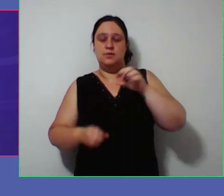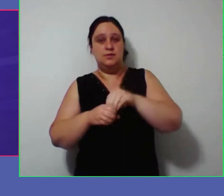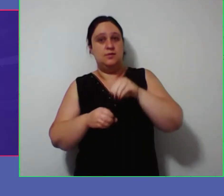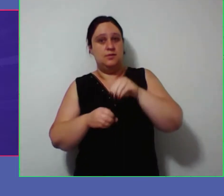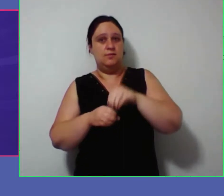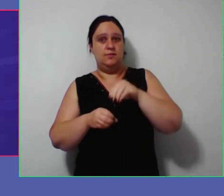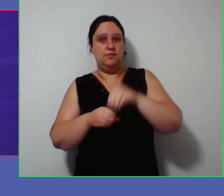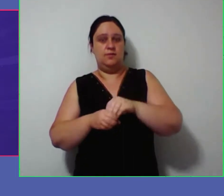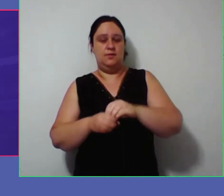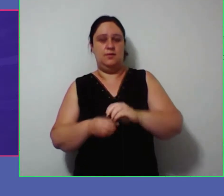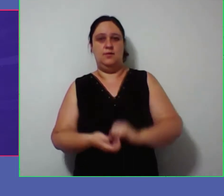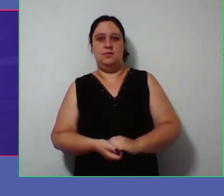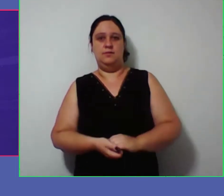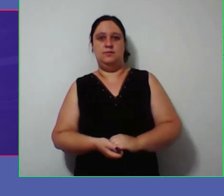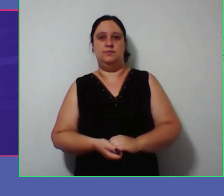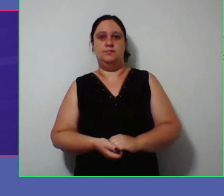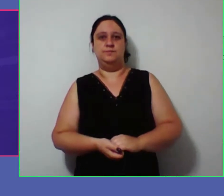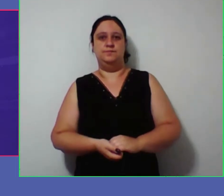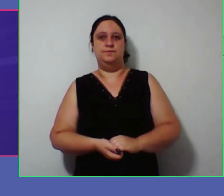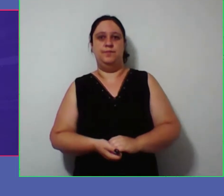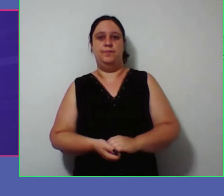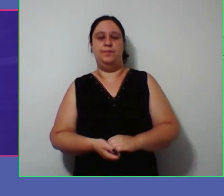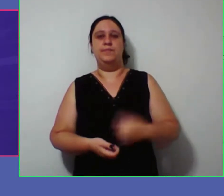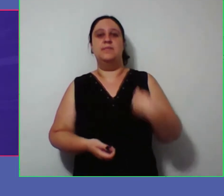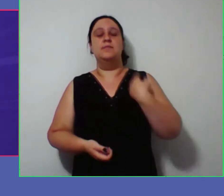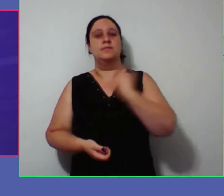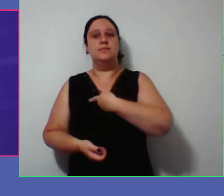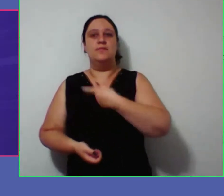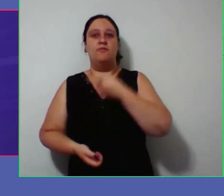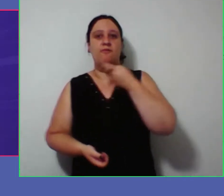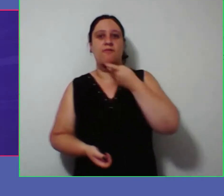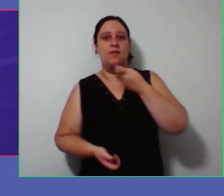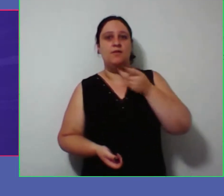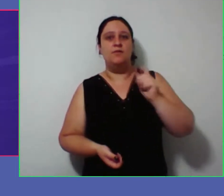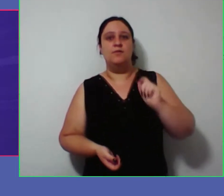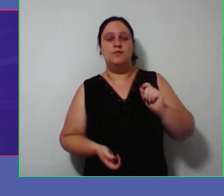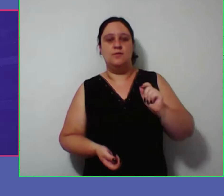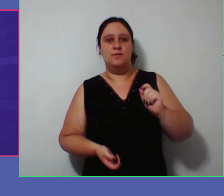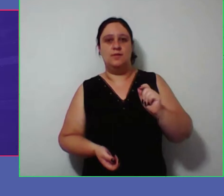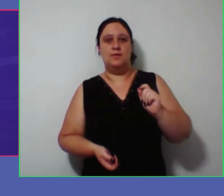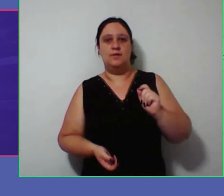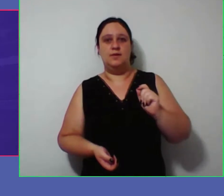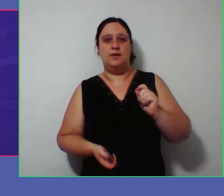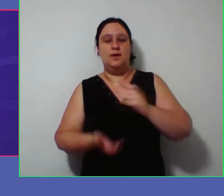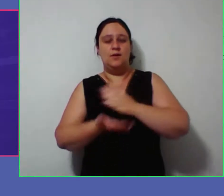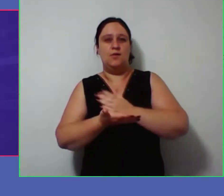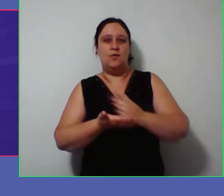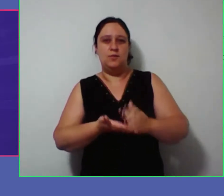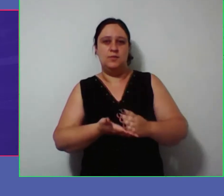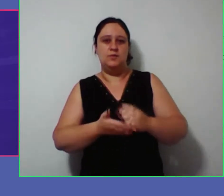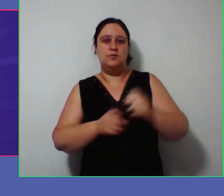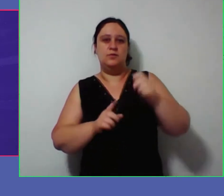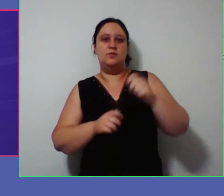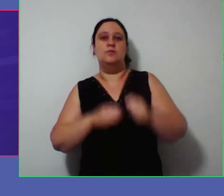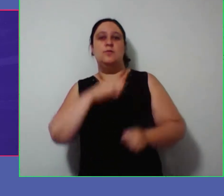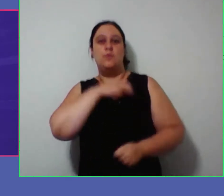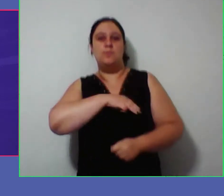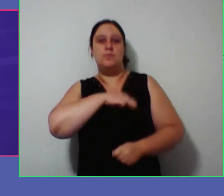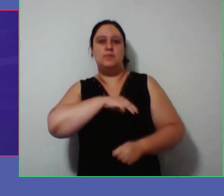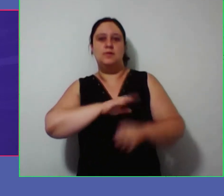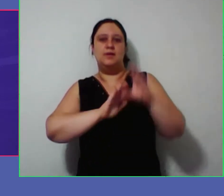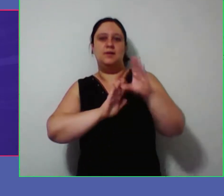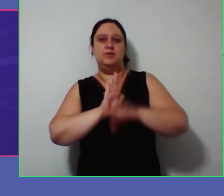Nós temos falado que o Senhor, a partir de Mateus 16, nos traz uma grande